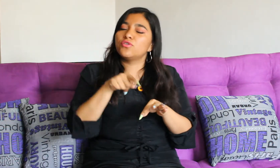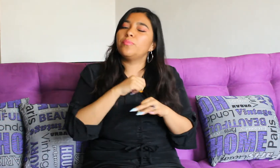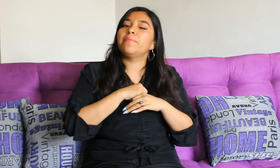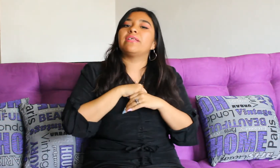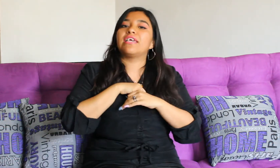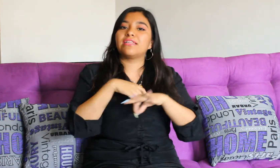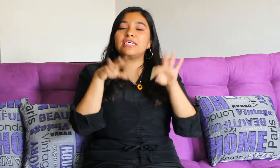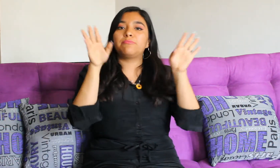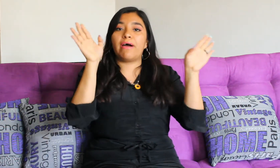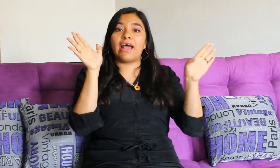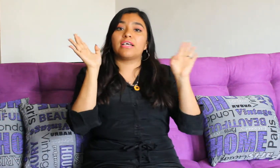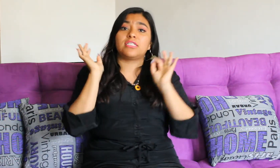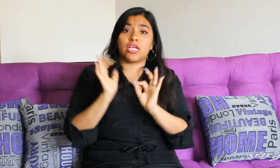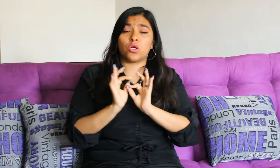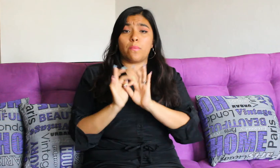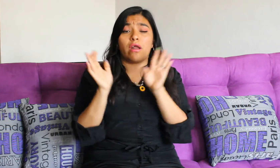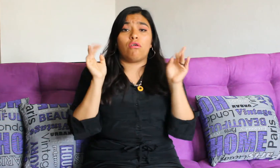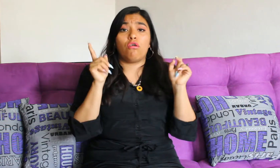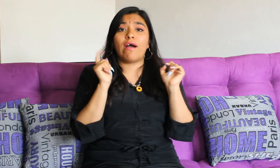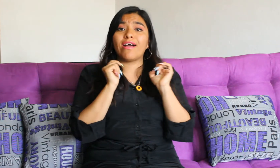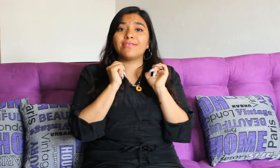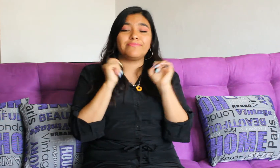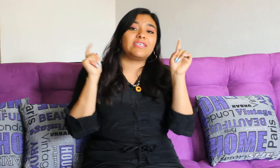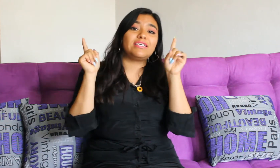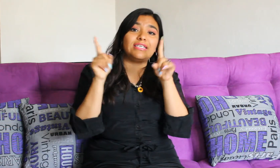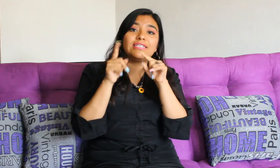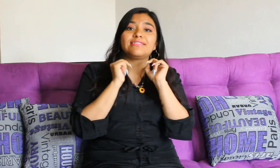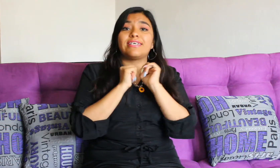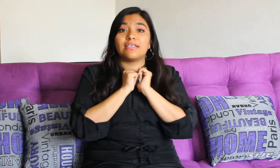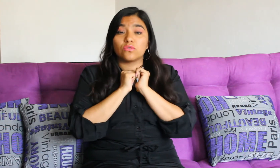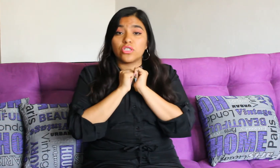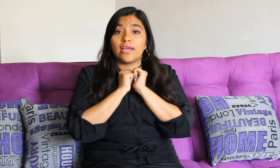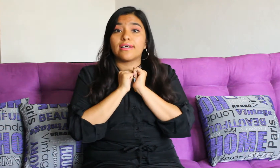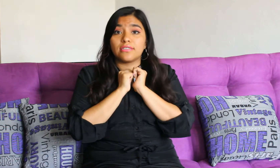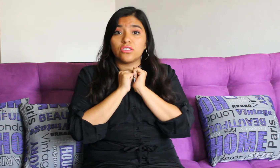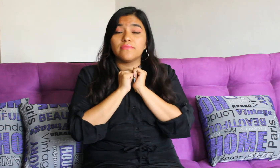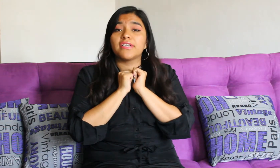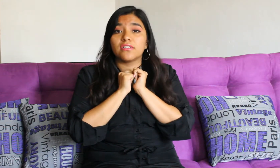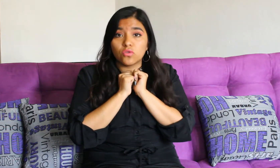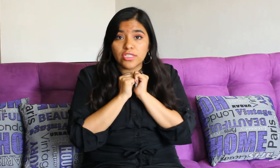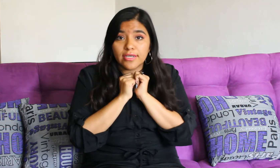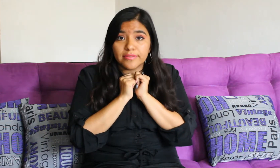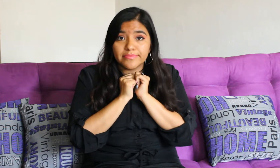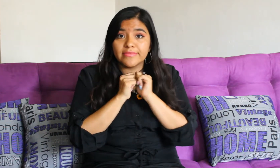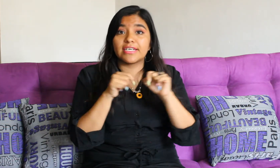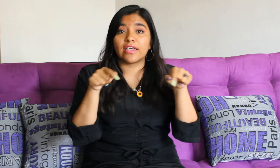súper pendientes para que si quieren comprarlo lo hagan, y si quieren escuchar la canción, escuchen, aquí